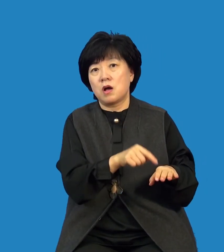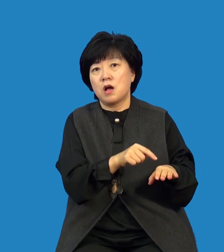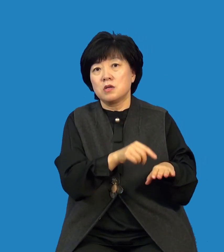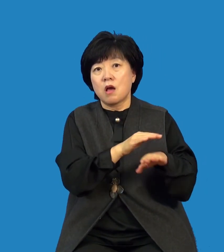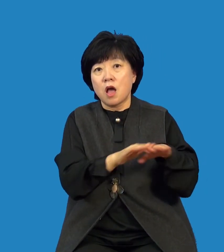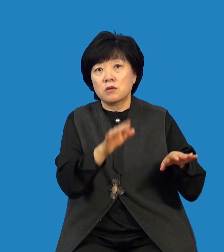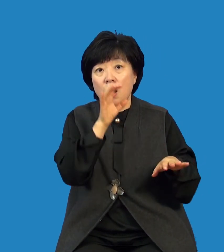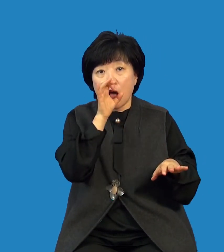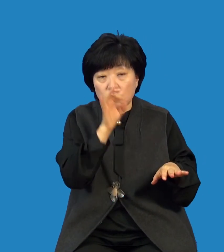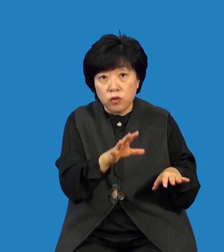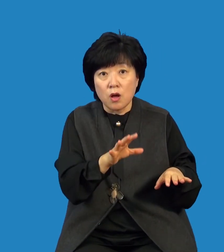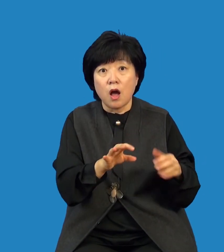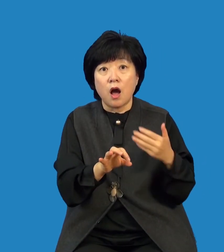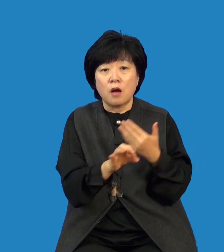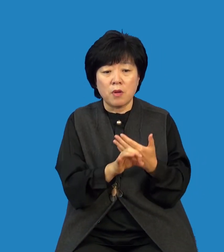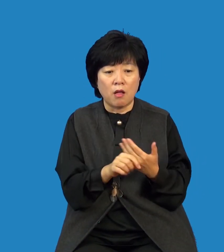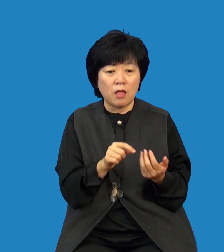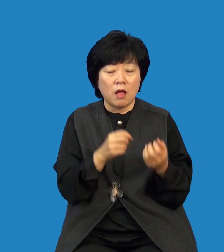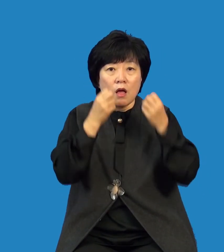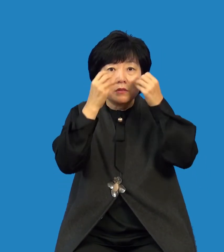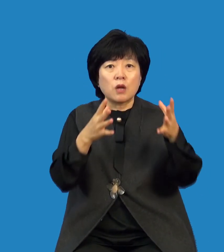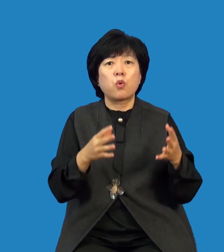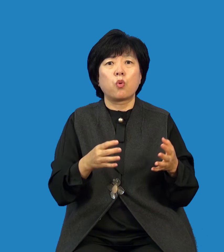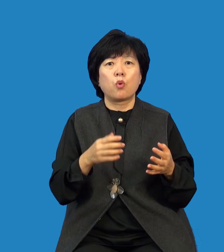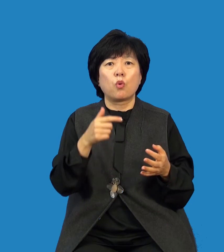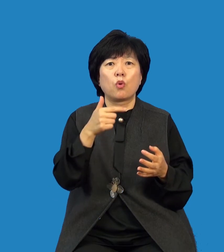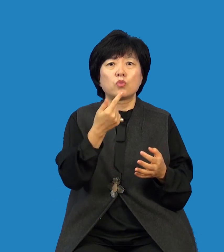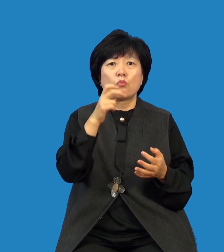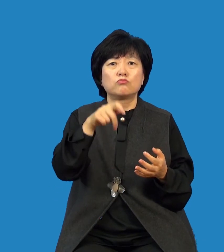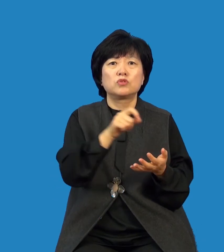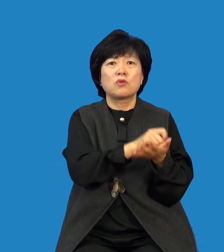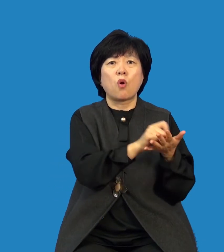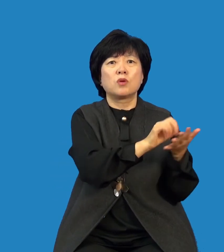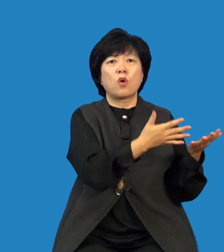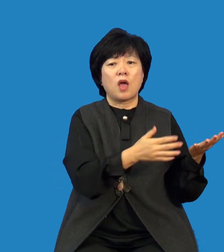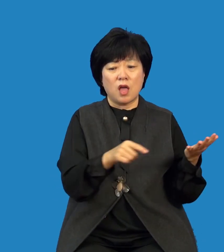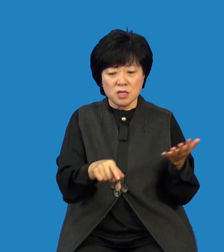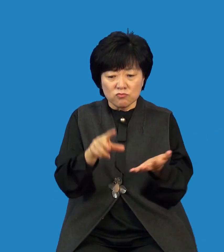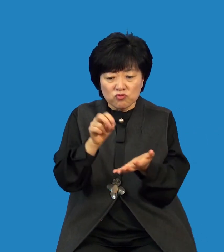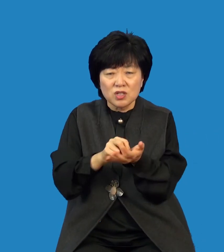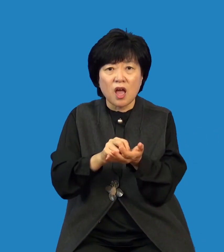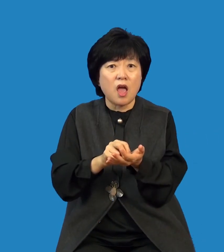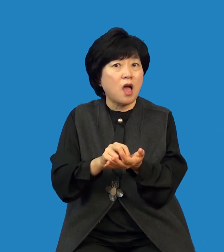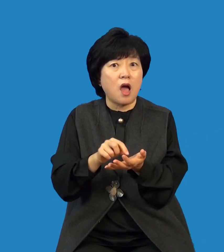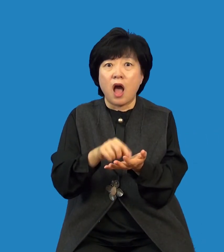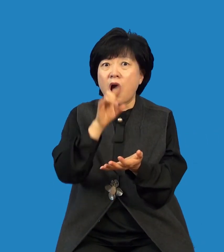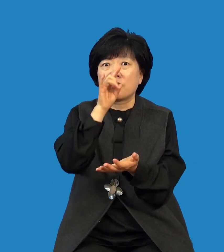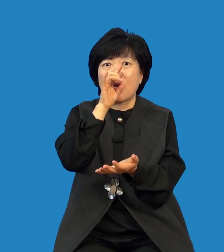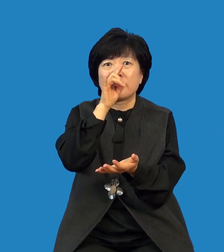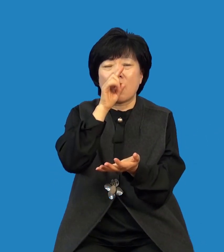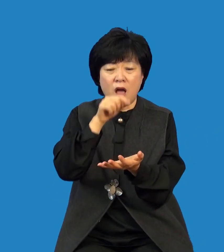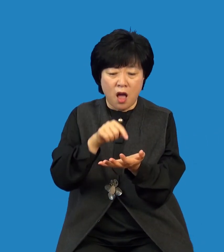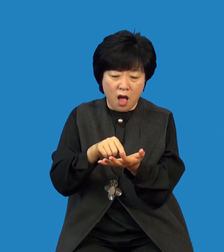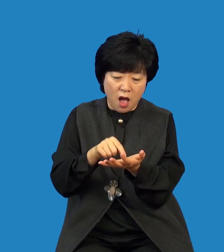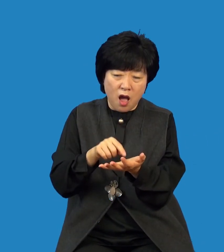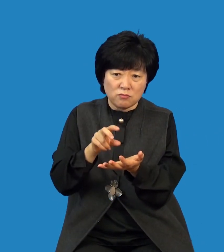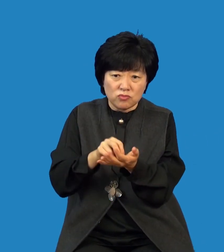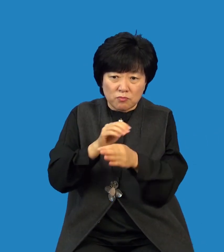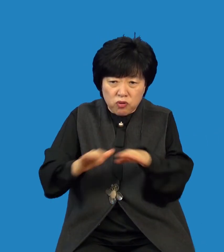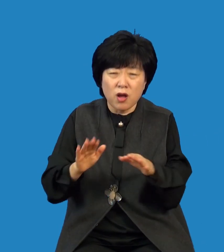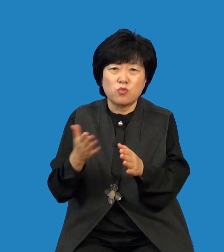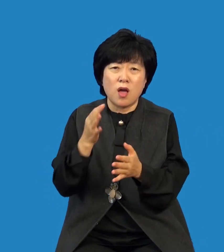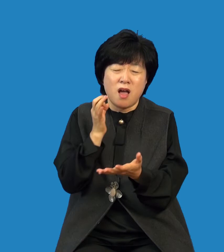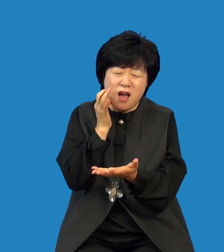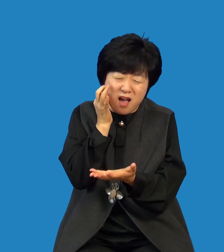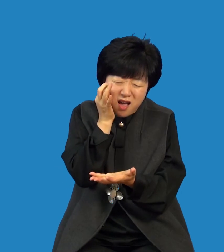아주 곤란해지. 그럼 논문을 완전히 다시 써야 되는데 상황이 약간 좀 이제 복잡하게 꼬여 있어서 이거 다시 쓰려면 시간이 얼마나 더 걸리는지를 예측을 못 하겠는 거예요.